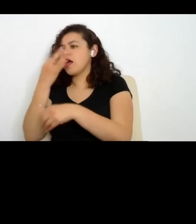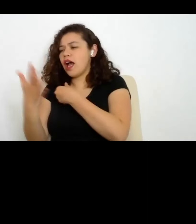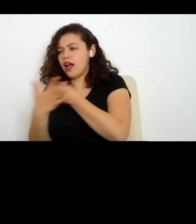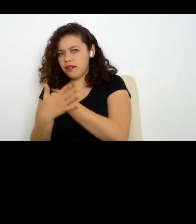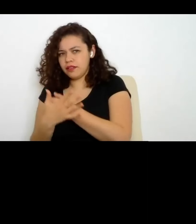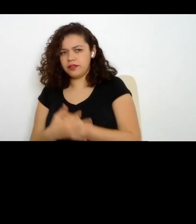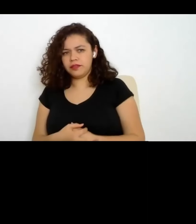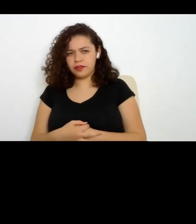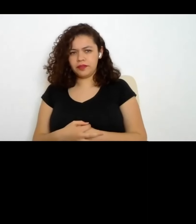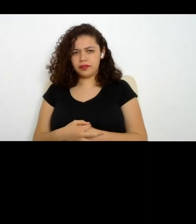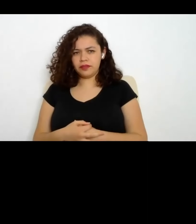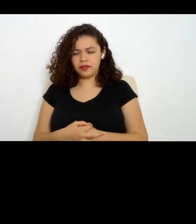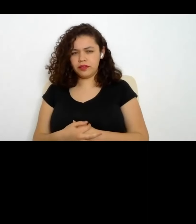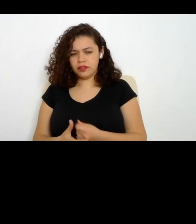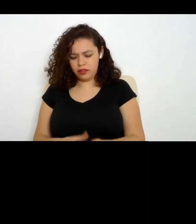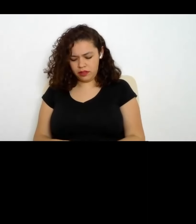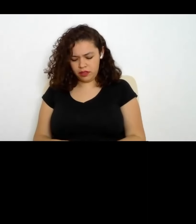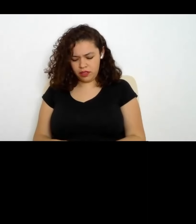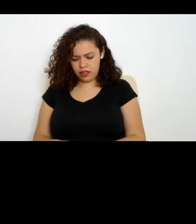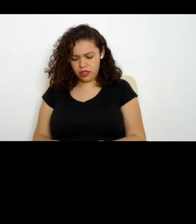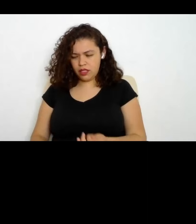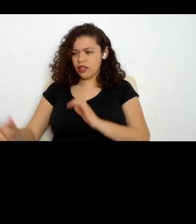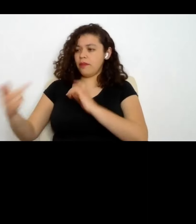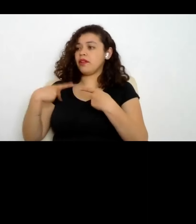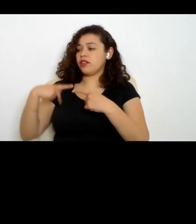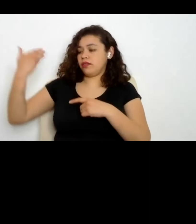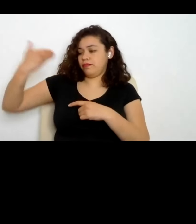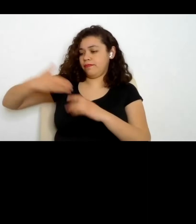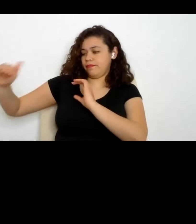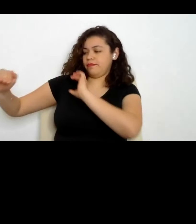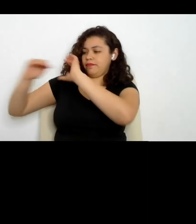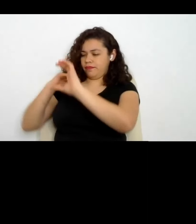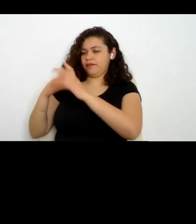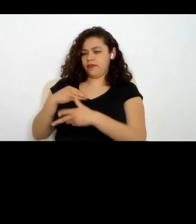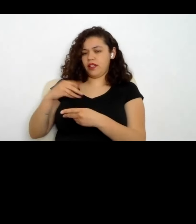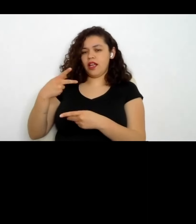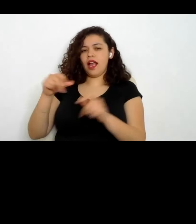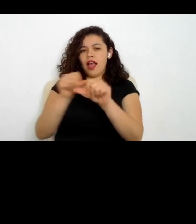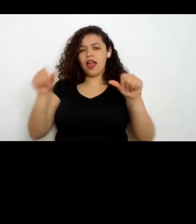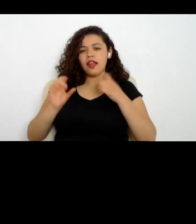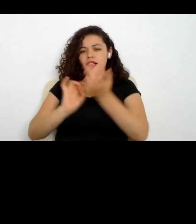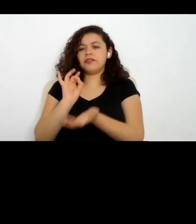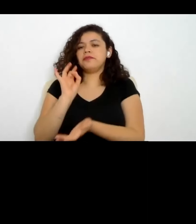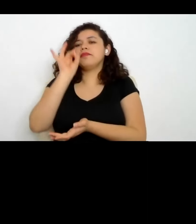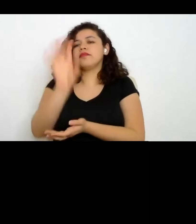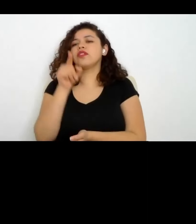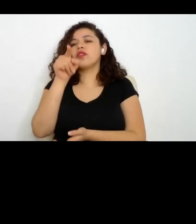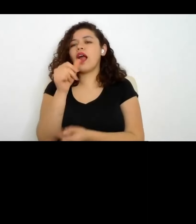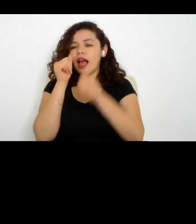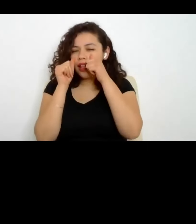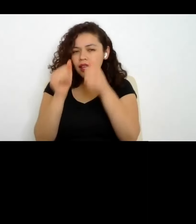entonces remito la solicitud de esa persona, la remito al área correspondiente. Entonces, al área que atiende a